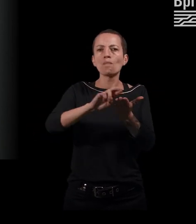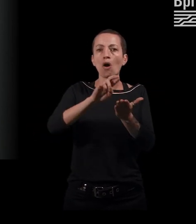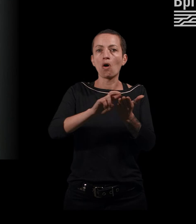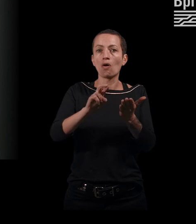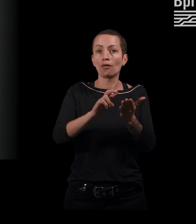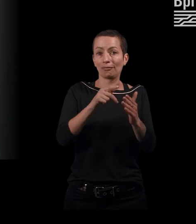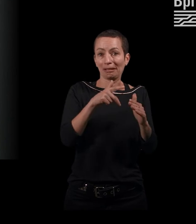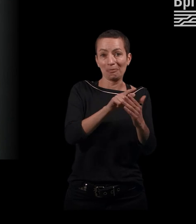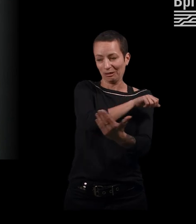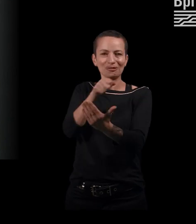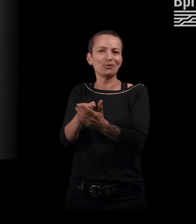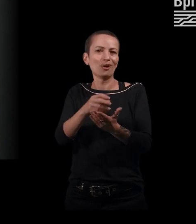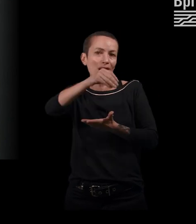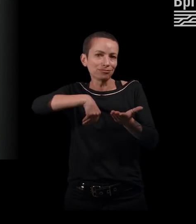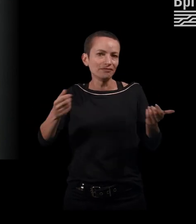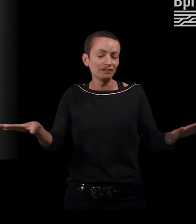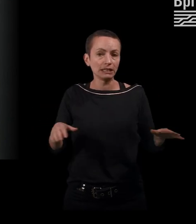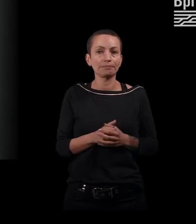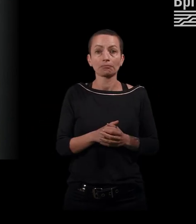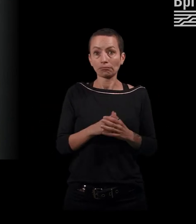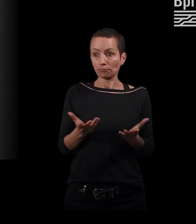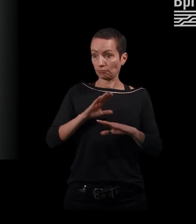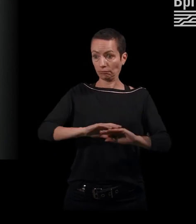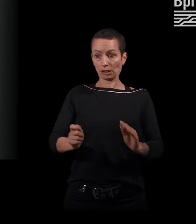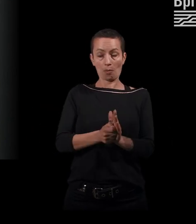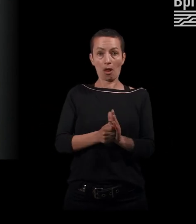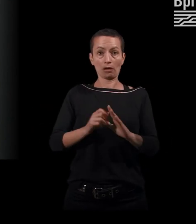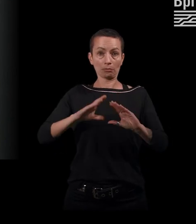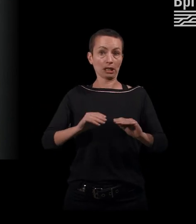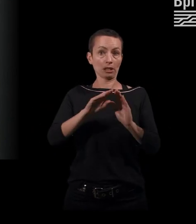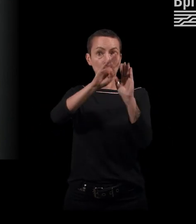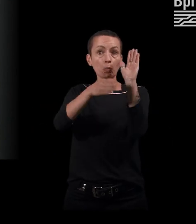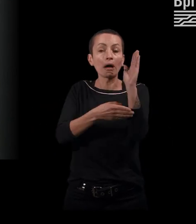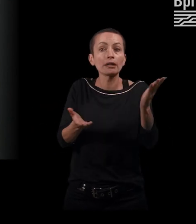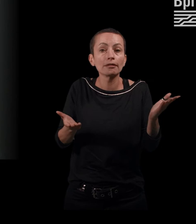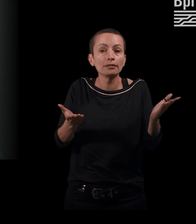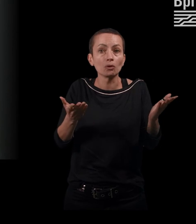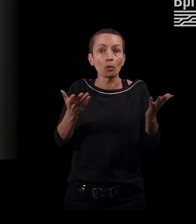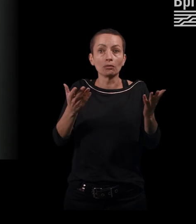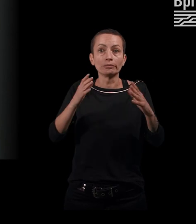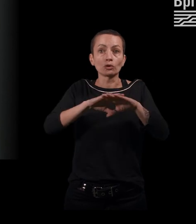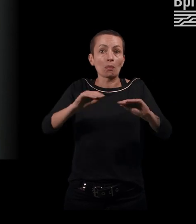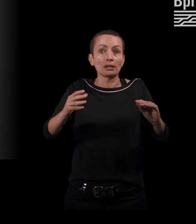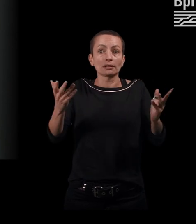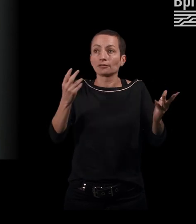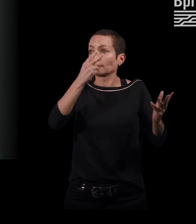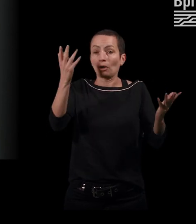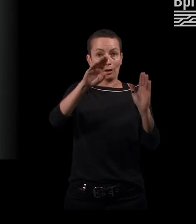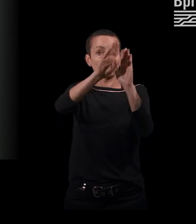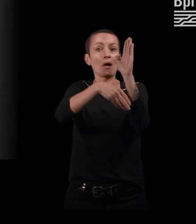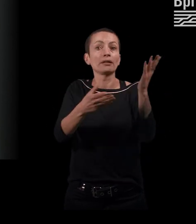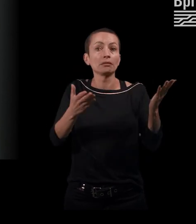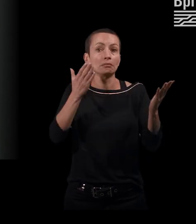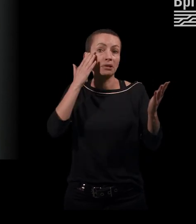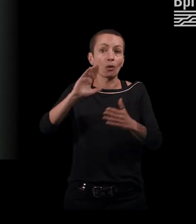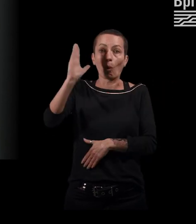commençant par le début. Il se trouve que je me trouvais à Dubaï, et donc j'ai utilisé mon matériau qui était Dubaï. Si j'avais été